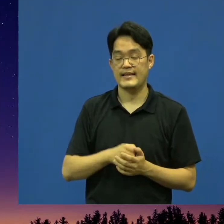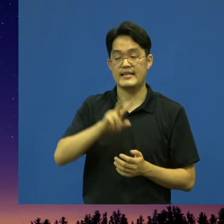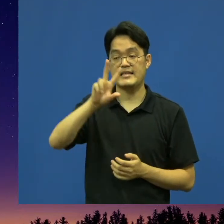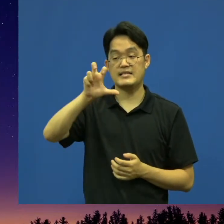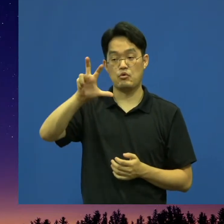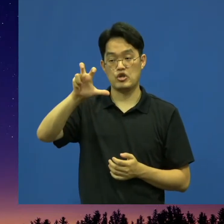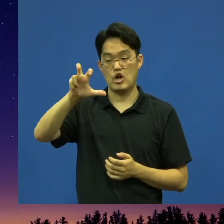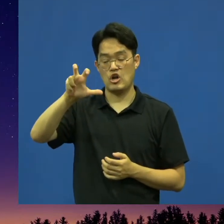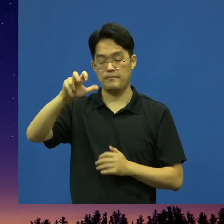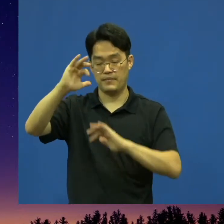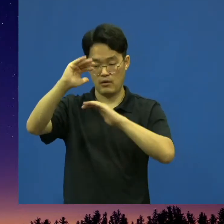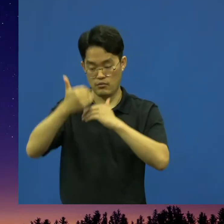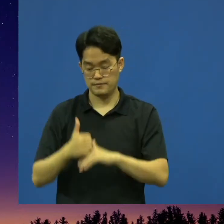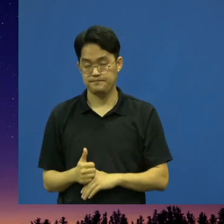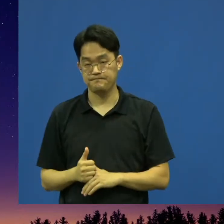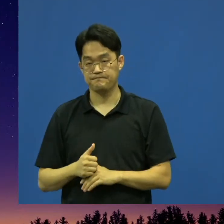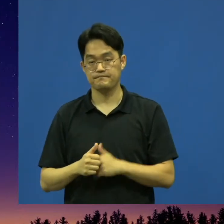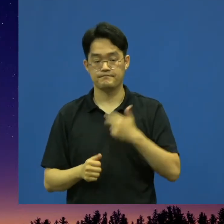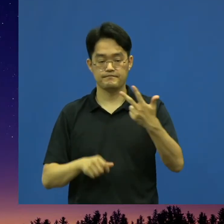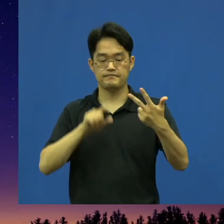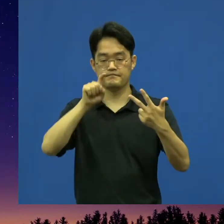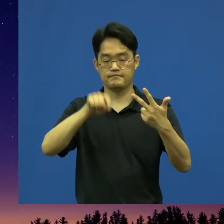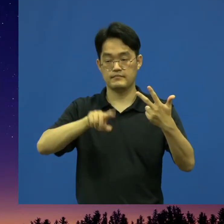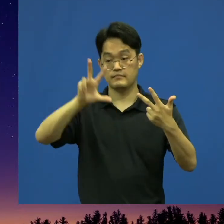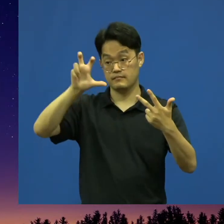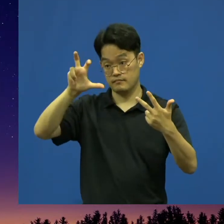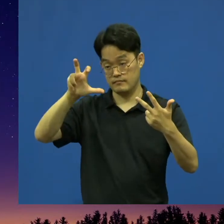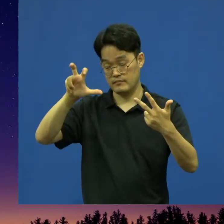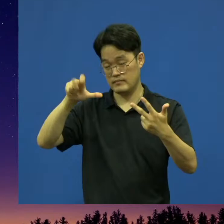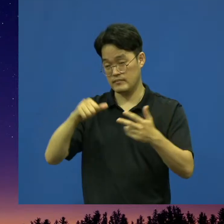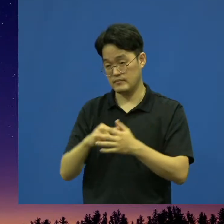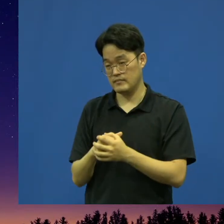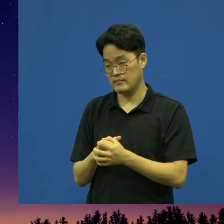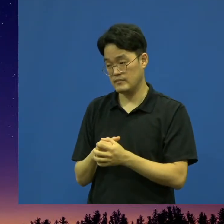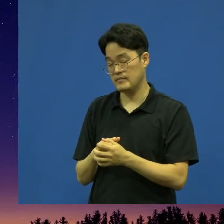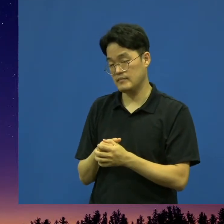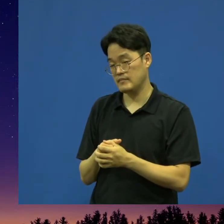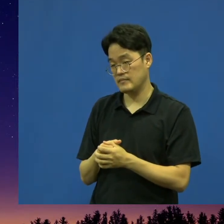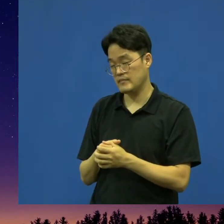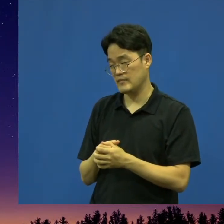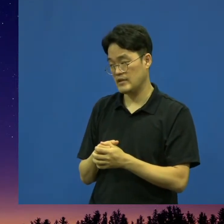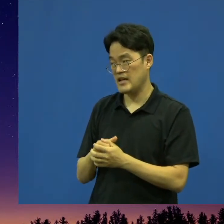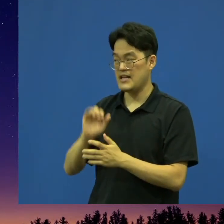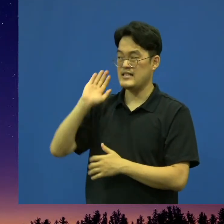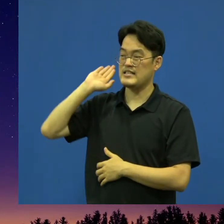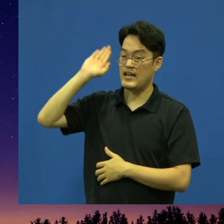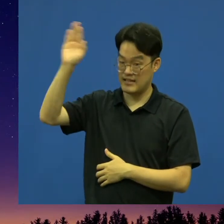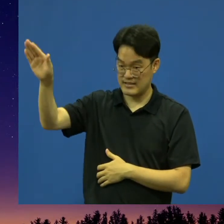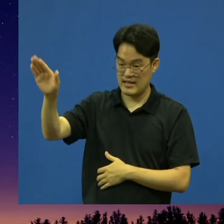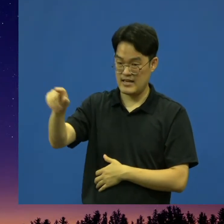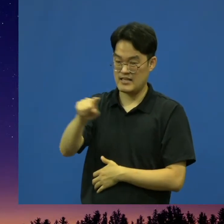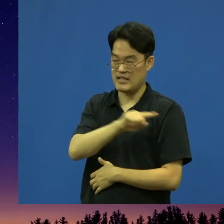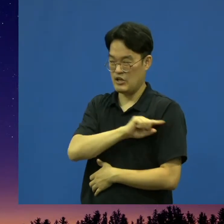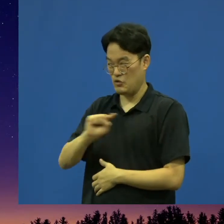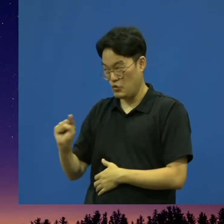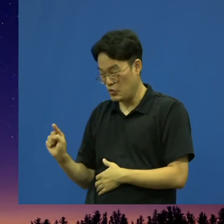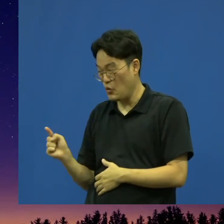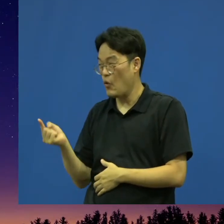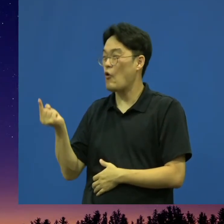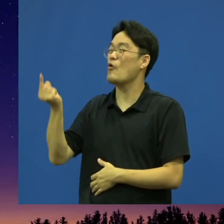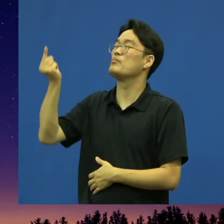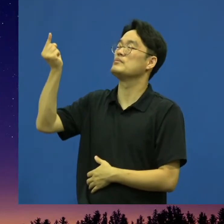25절 한번 보세요. 그가 장차 지극히 높으신 이의 일을 말로